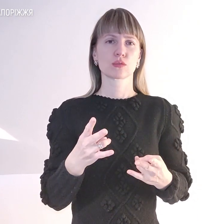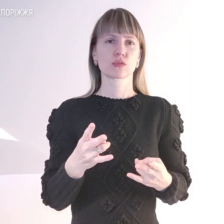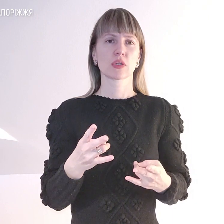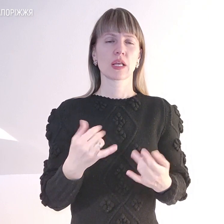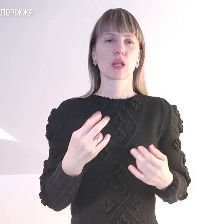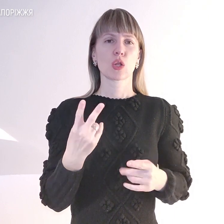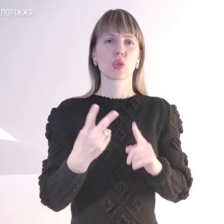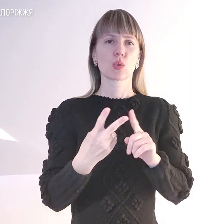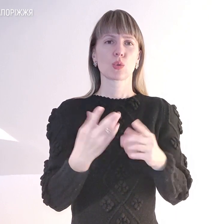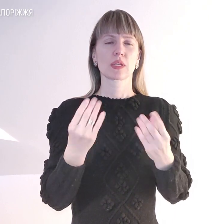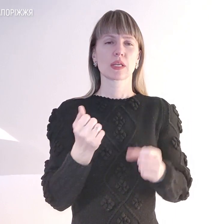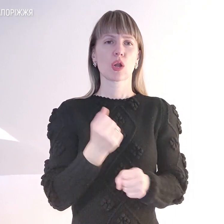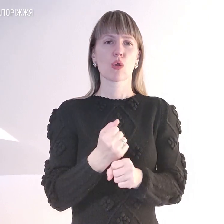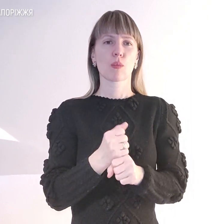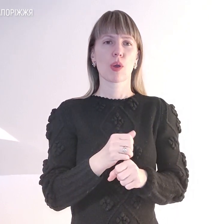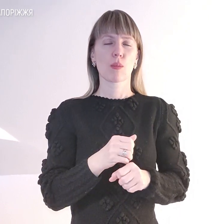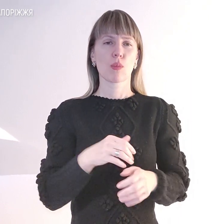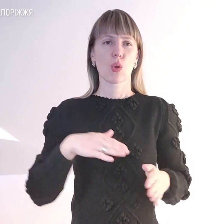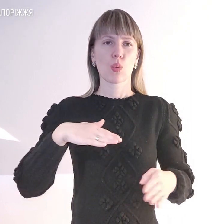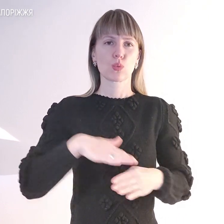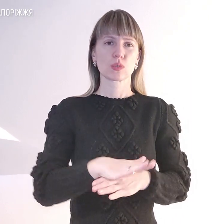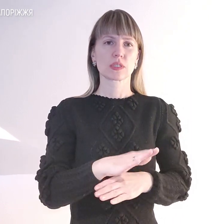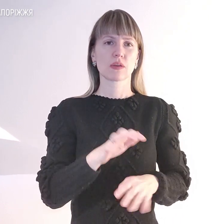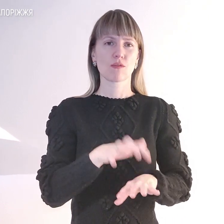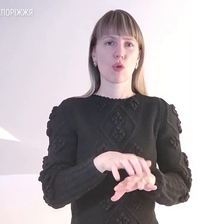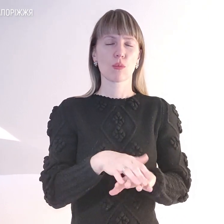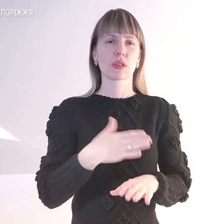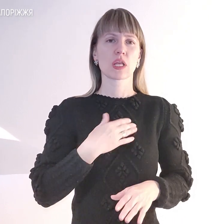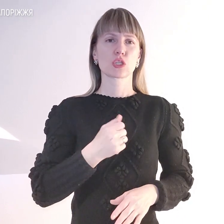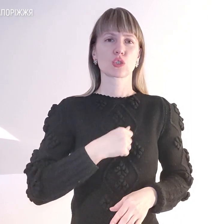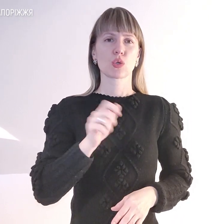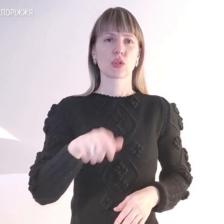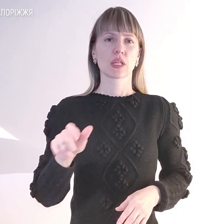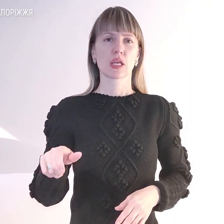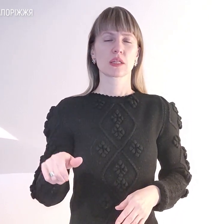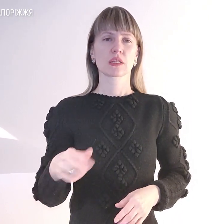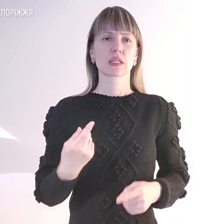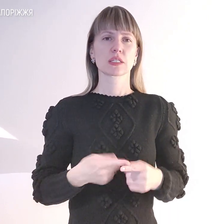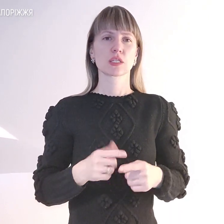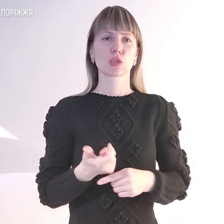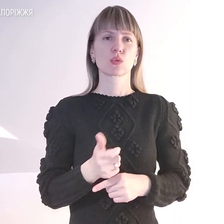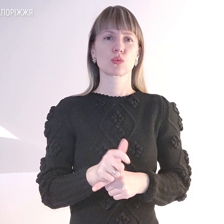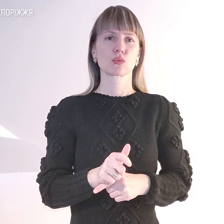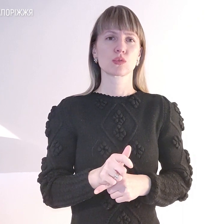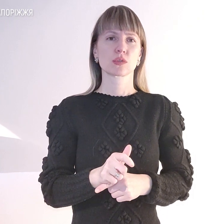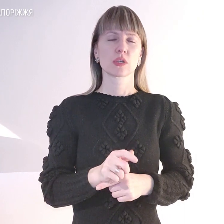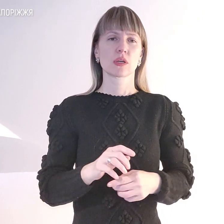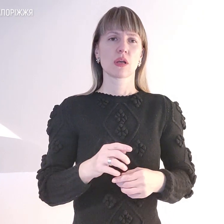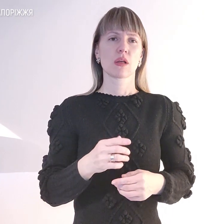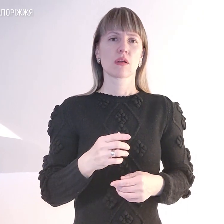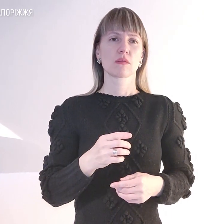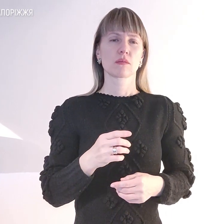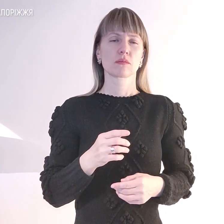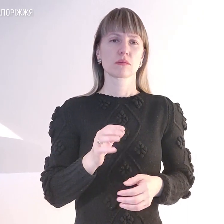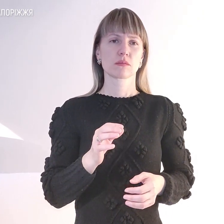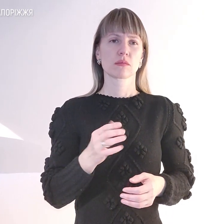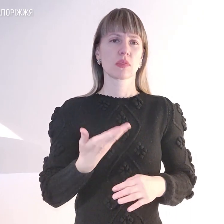робимо устілки для наших солдат. Це дуже неважка робота, але